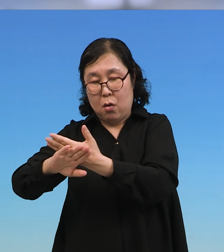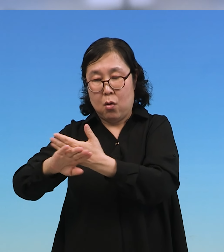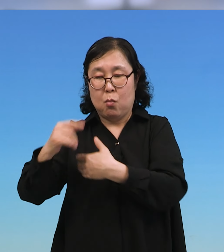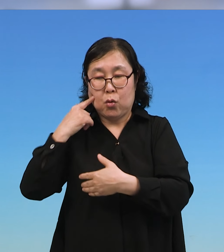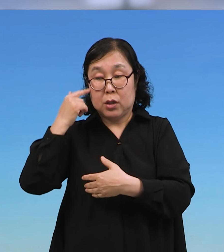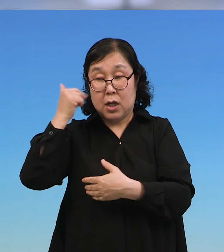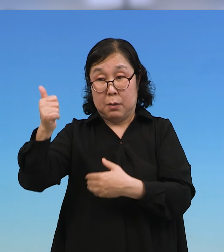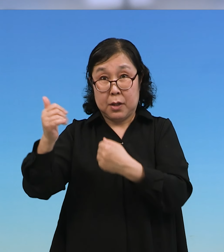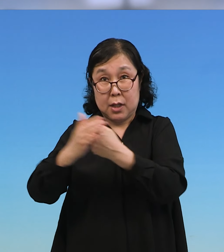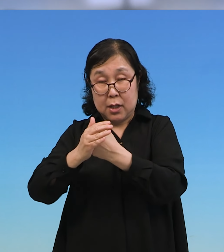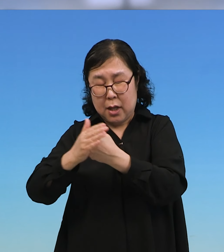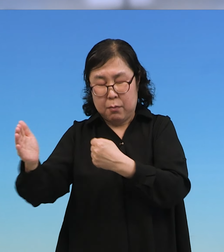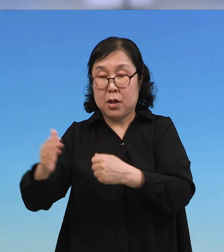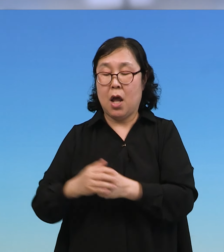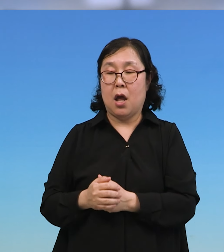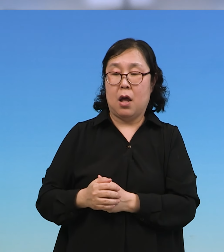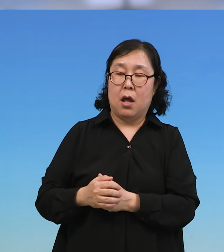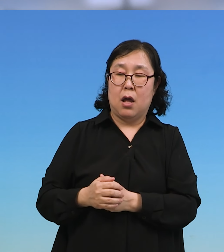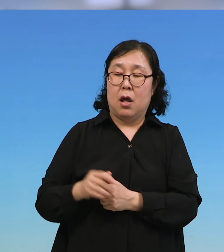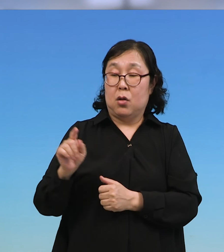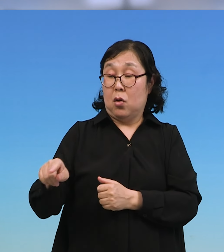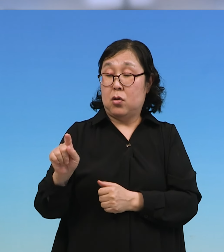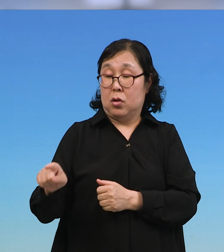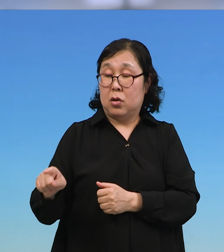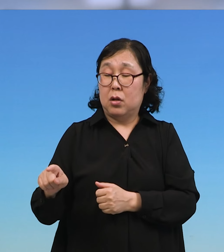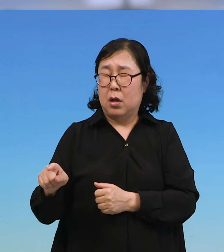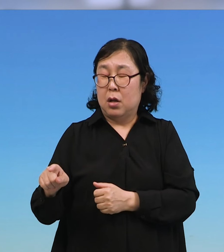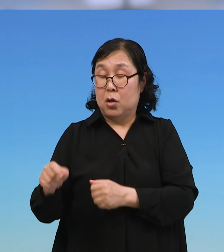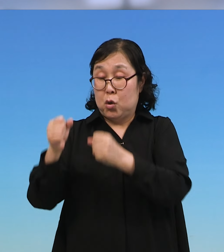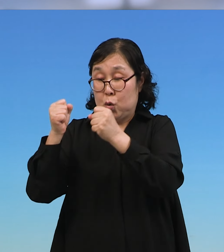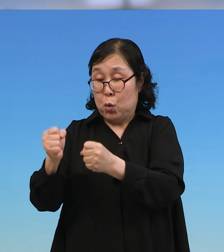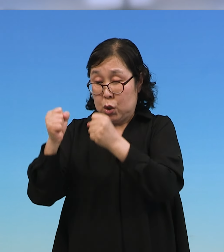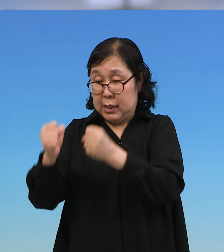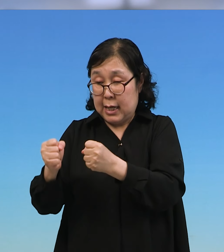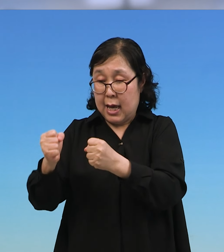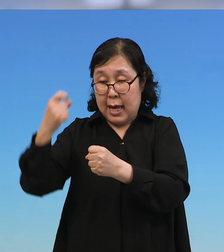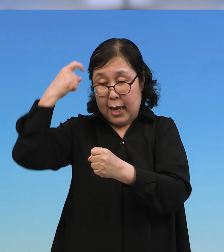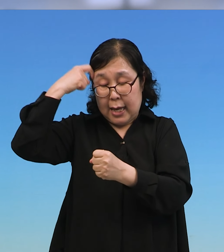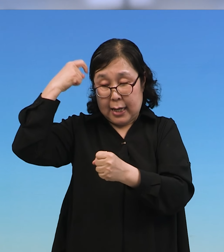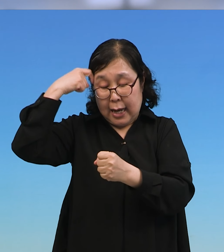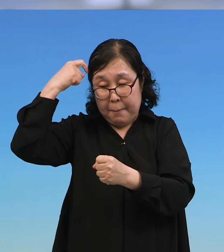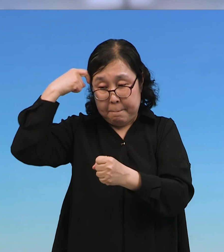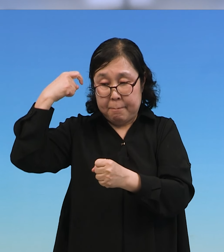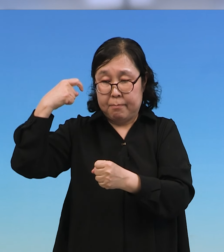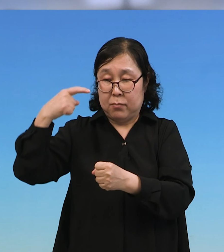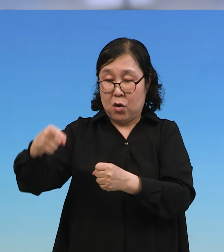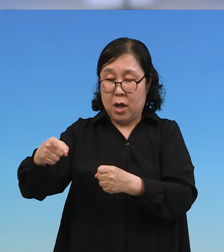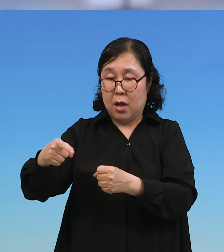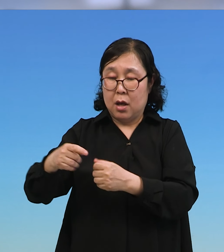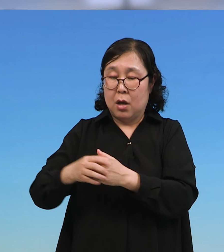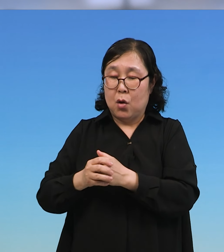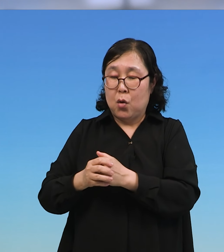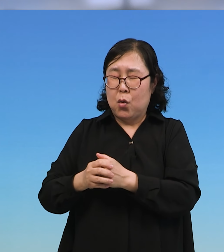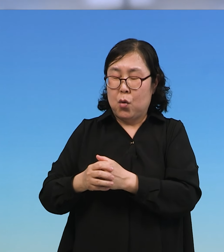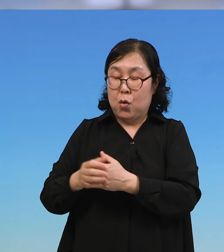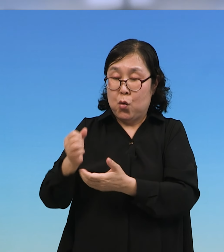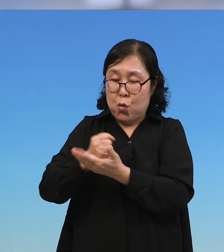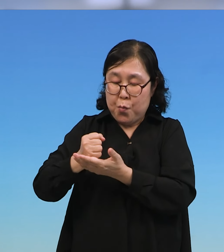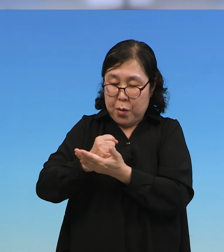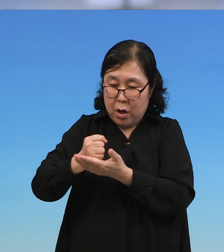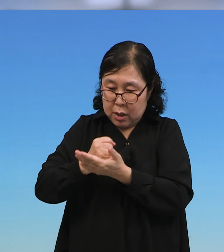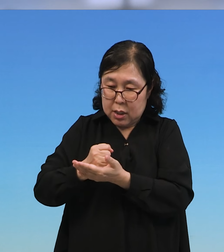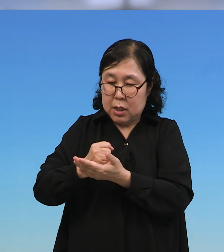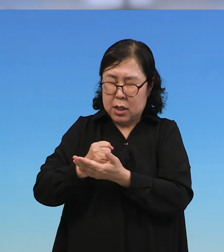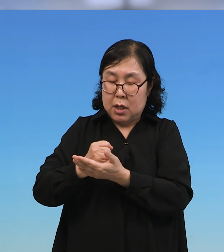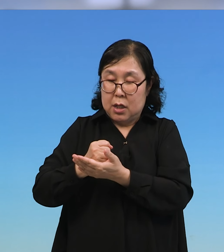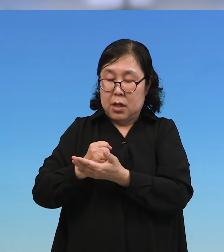존재가 달라야 돼요. 그래서 내가 디그니티 못하는 영어로 디그니티는 다 기억하더라고요. 우리가